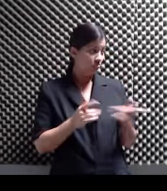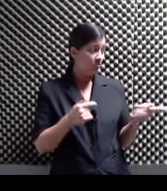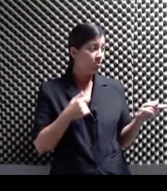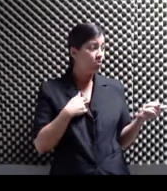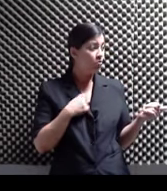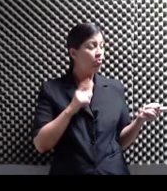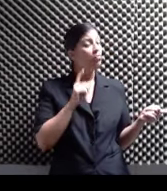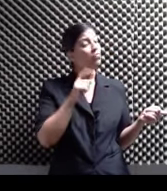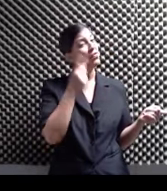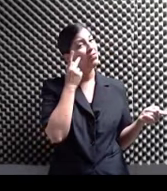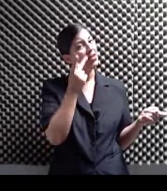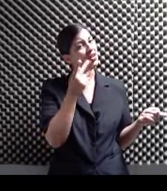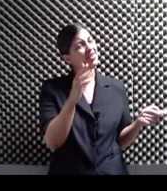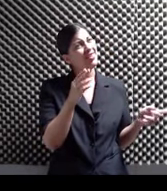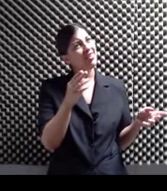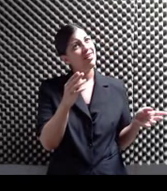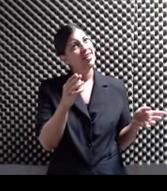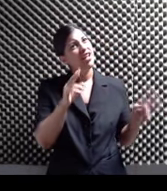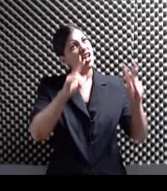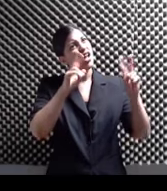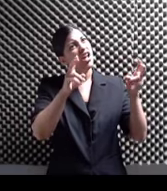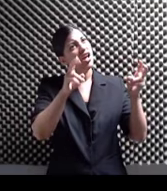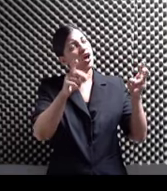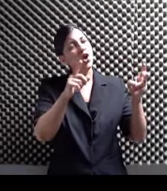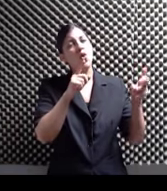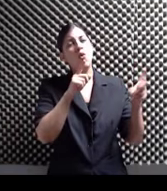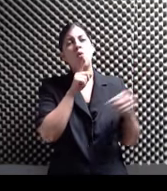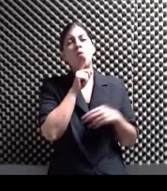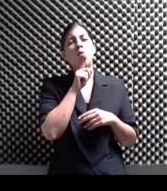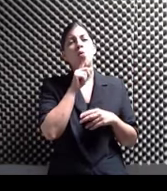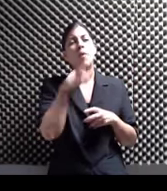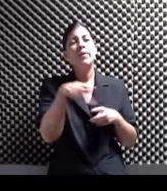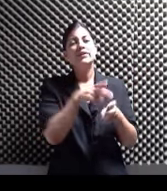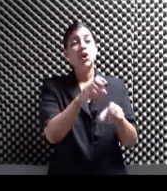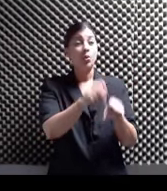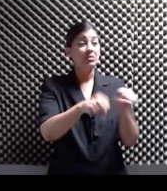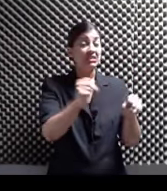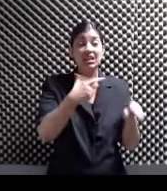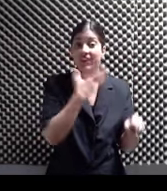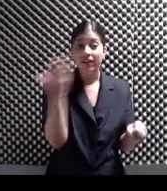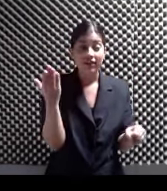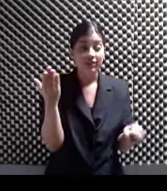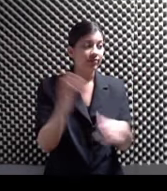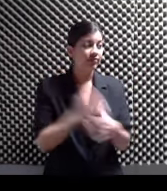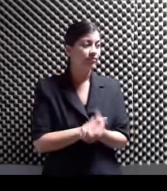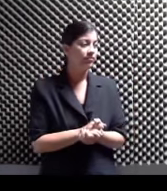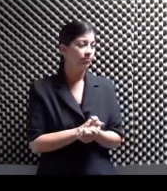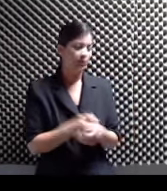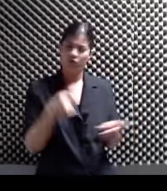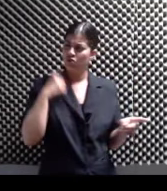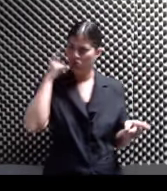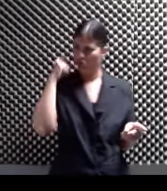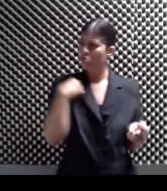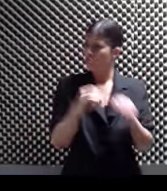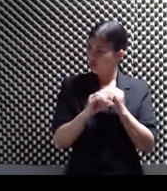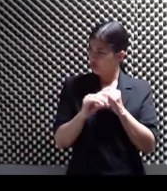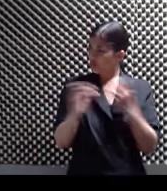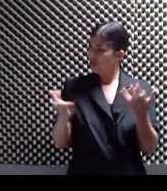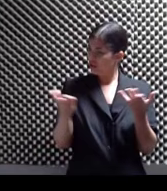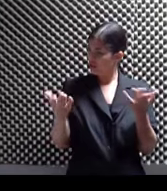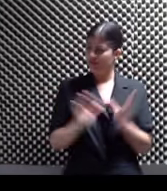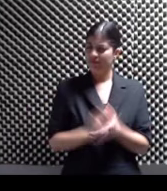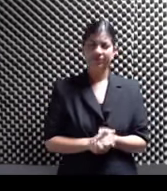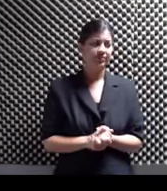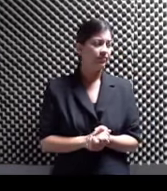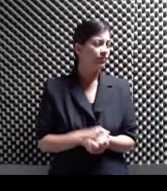no fui a ver la de antes, que se llama Un Paseo Sin Bicicleta. Ajá, y me encantó. Ese me acuerdo el nombre, yo creo que lo dijimos aquí. Me encantó la dirección, entonces él tuvo la